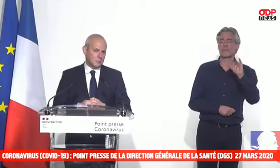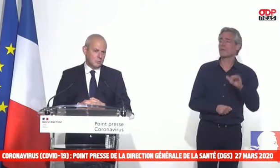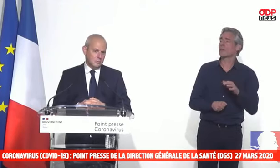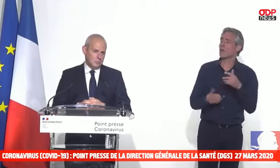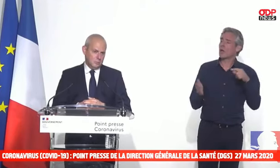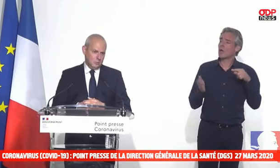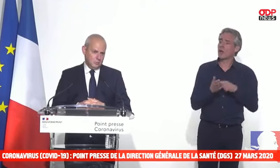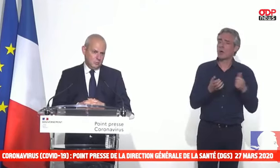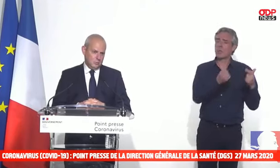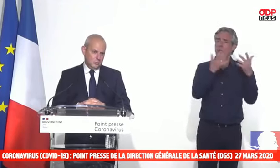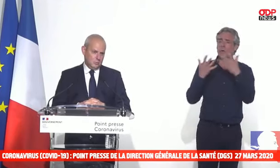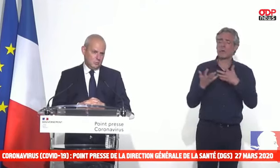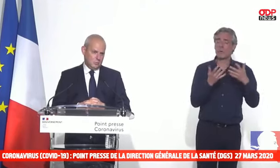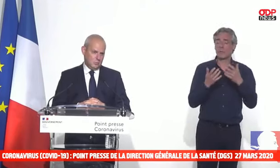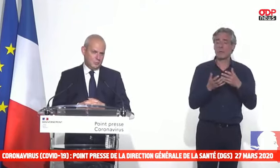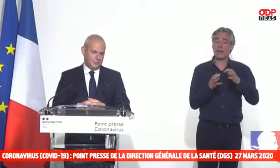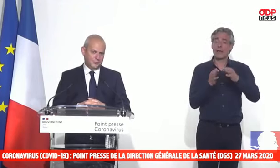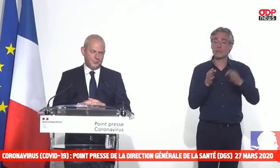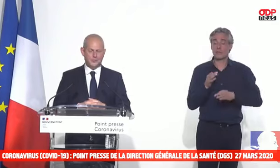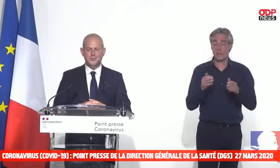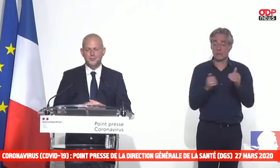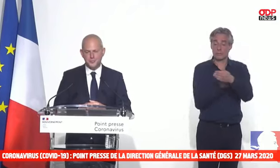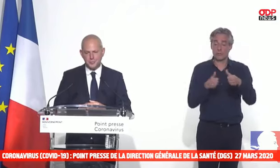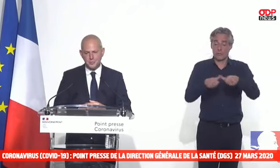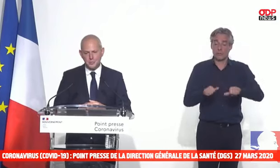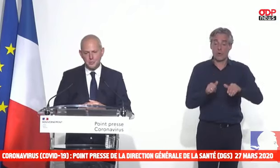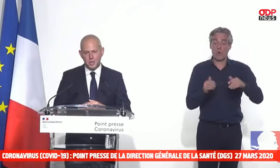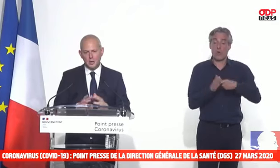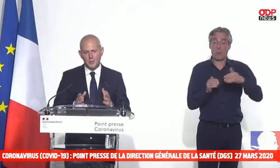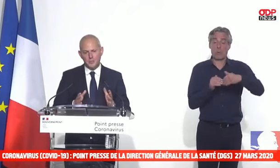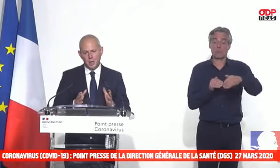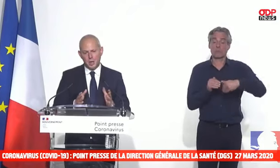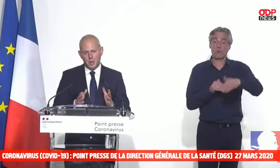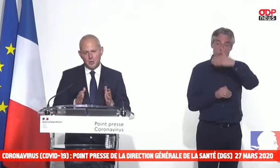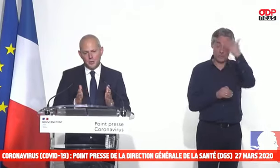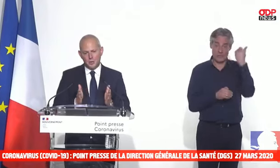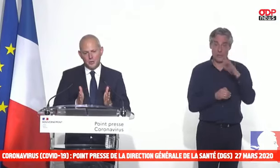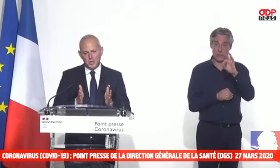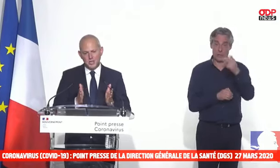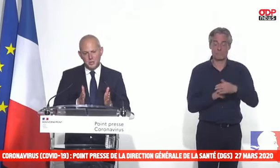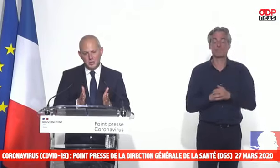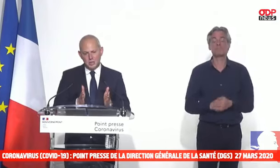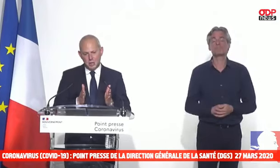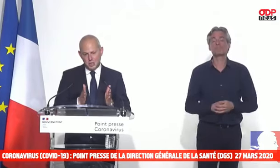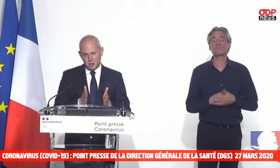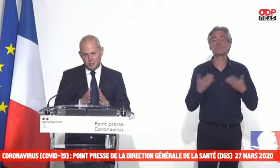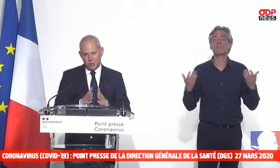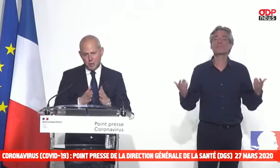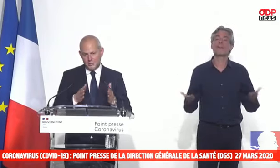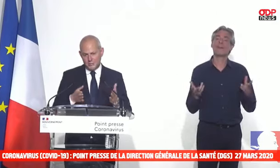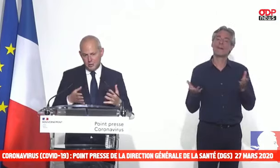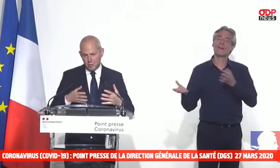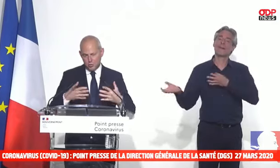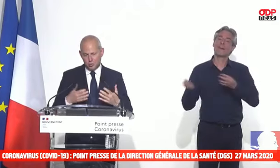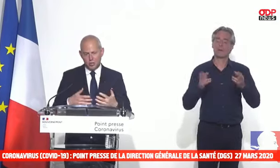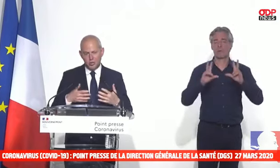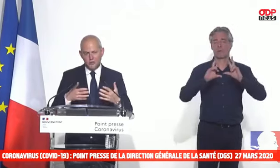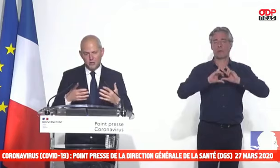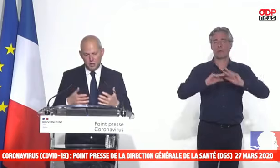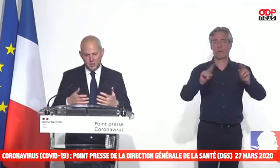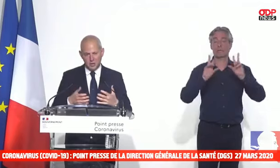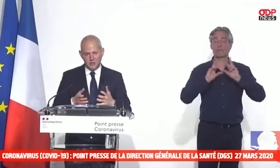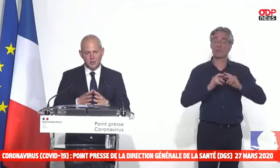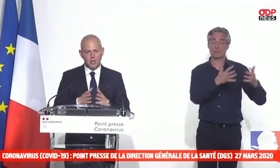les premiers effets du confinement ? Avons-nous une projection ? Alors, ce qu'on a expliqué à chaque fois, et ça ce sont les